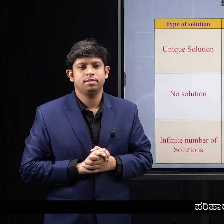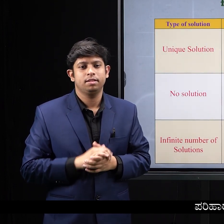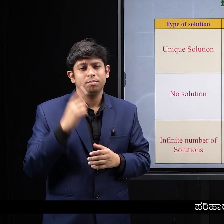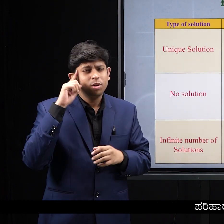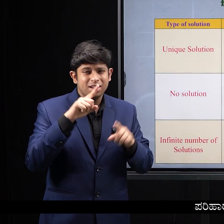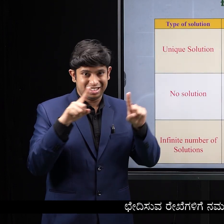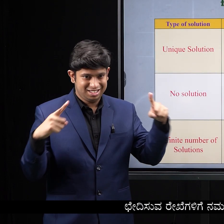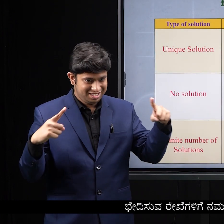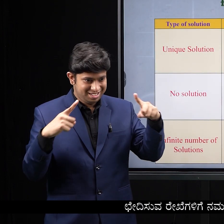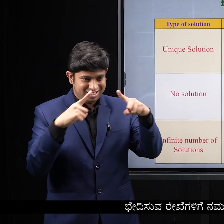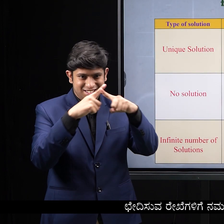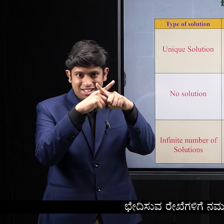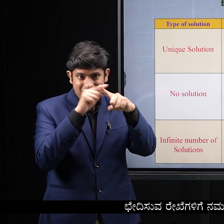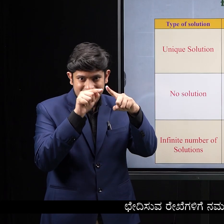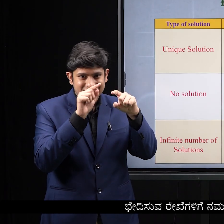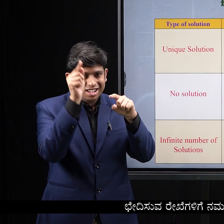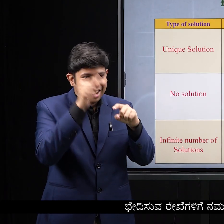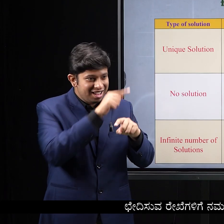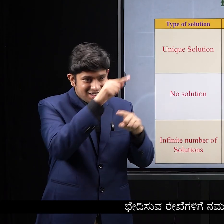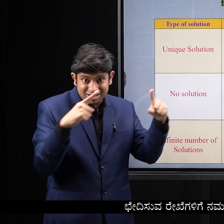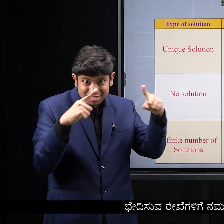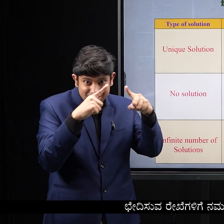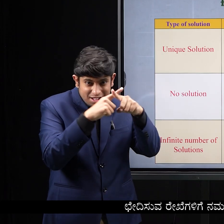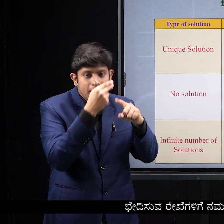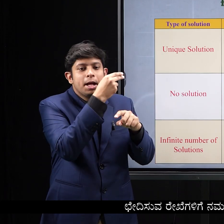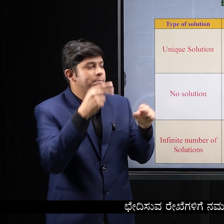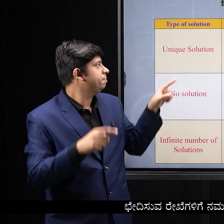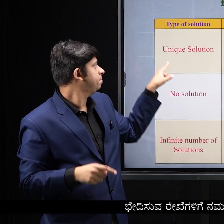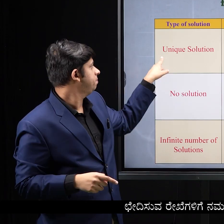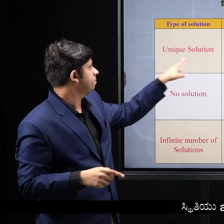ಪರಿಹಾರದ ಪ್ರಕಾರ ಛೇದಿಸುವ ರೇಖೆಗಳಿಗೆ ನಮಗೆ ವಿಶಿಷ್ಟ ಪರಿಹಾರ ಸಿಗುತ್ತದೆ. ಸ್ಥಿತಿಯು